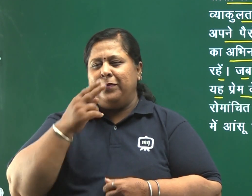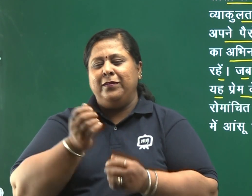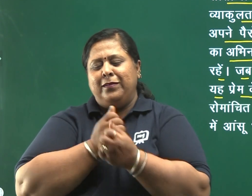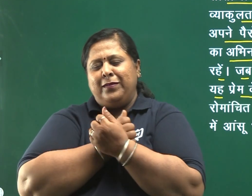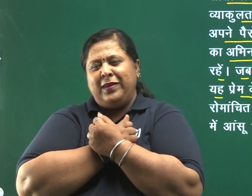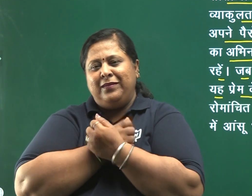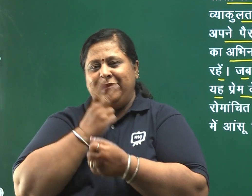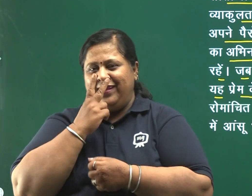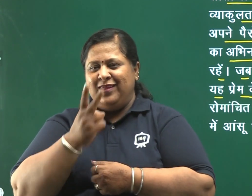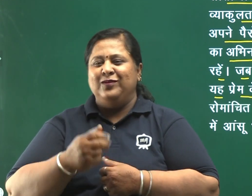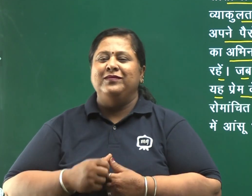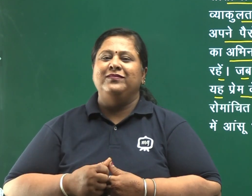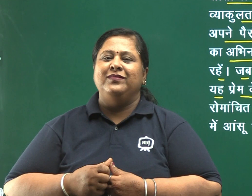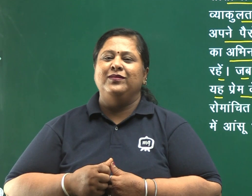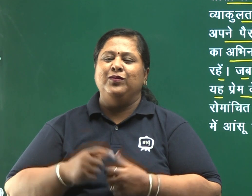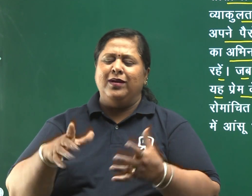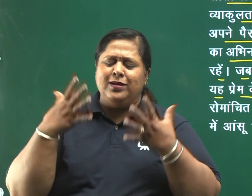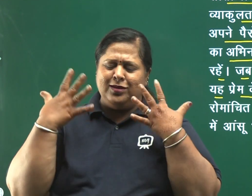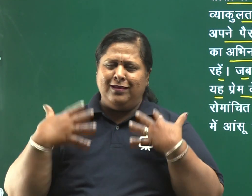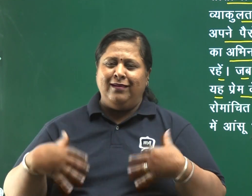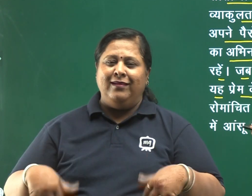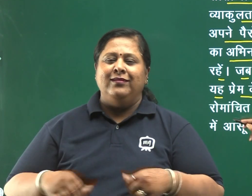तो उनका शरीर